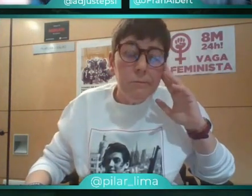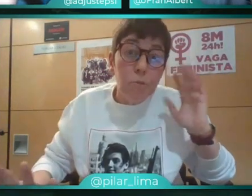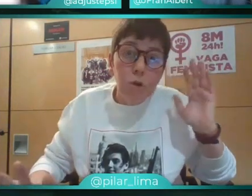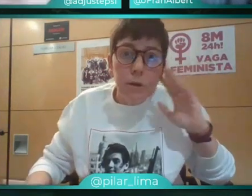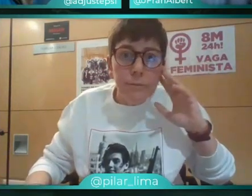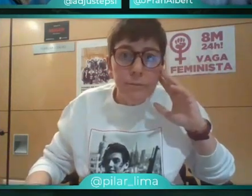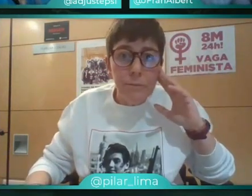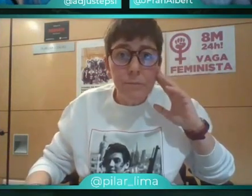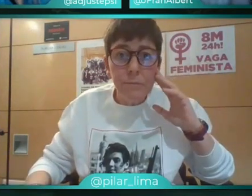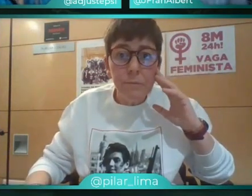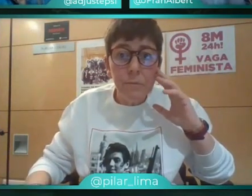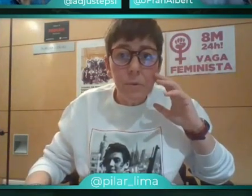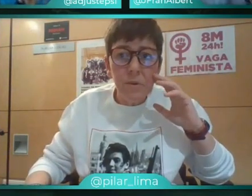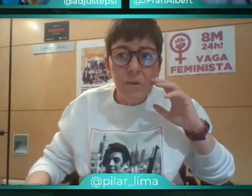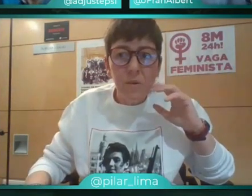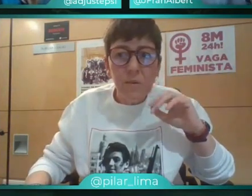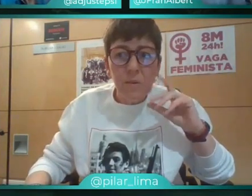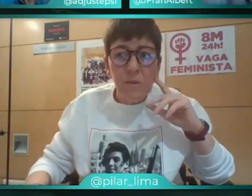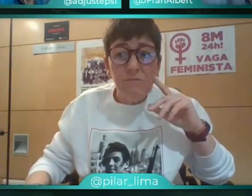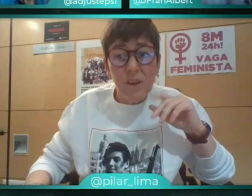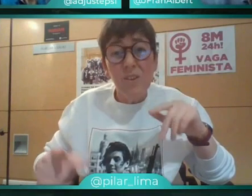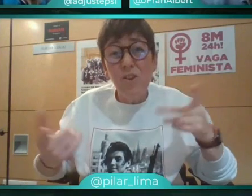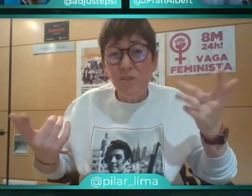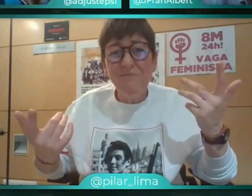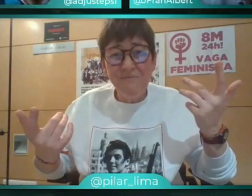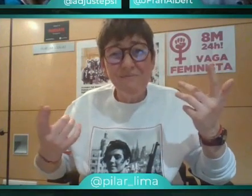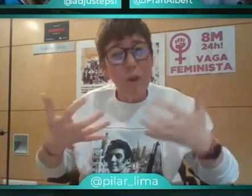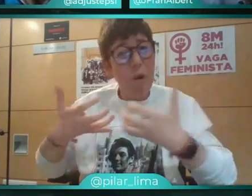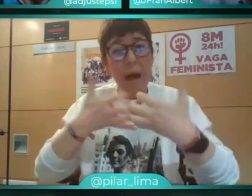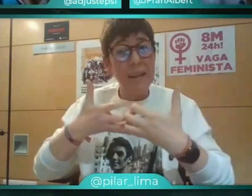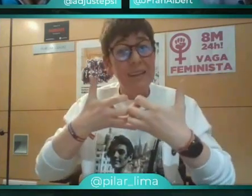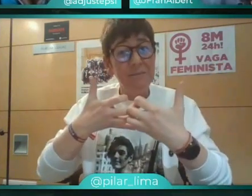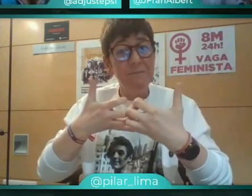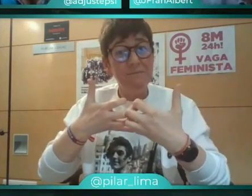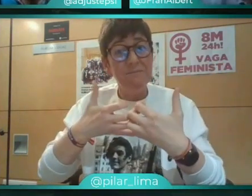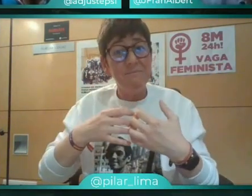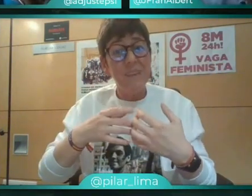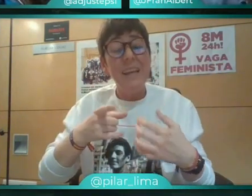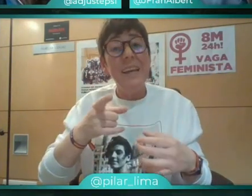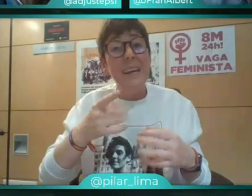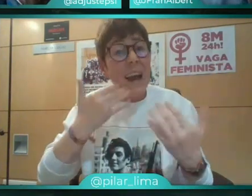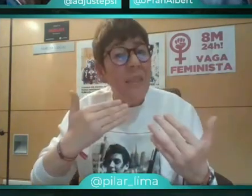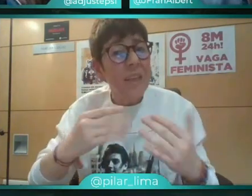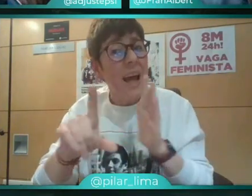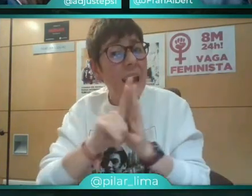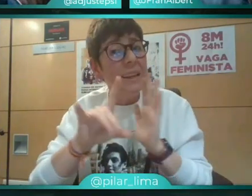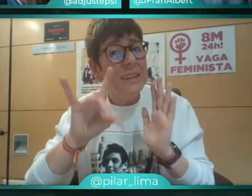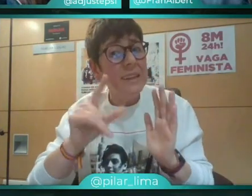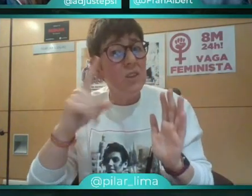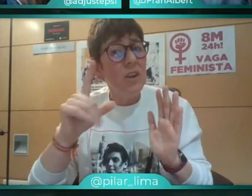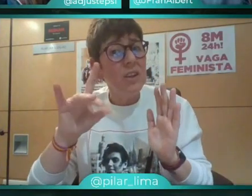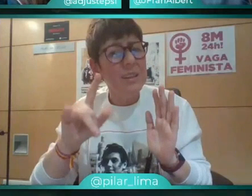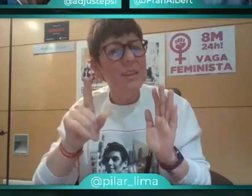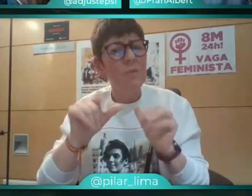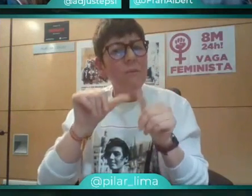disculparme insultos gratuitos totalmente de verdad combatir combatir